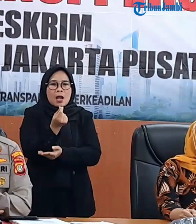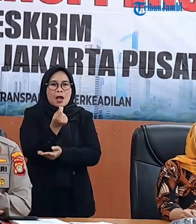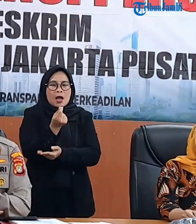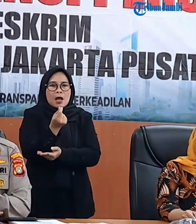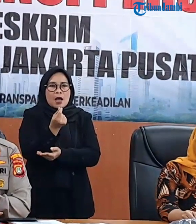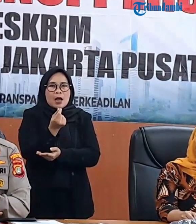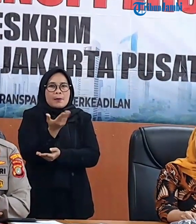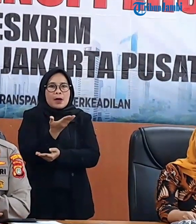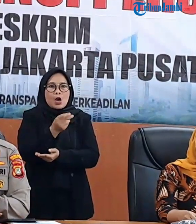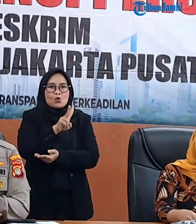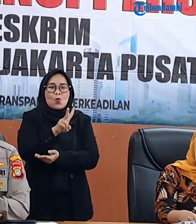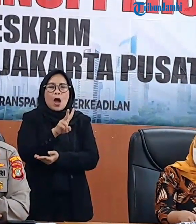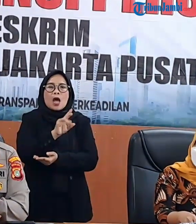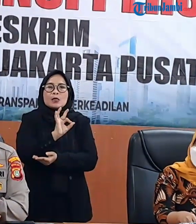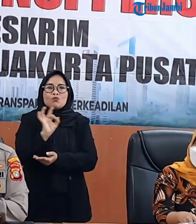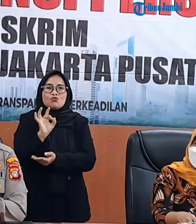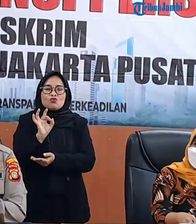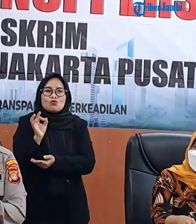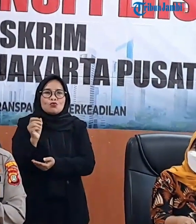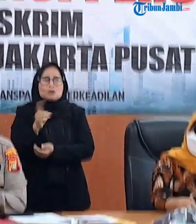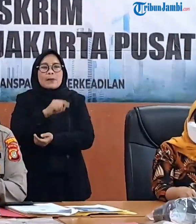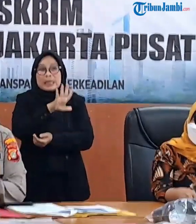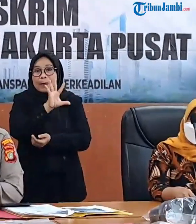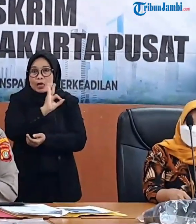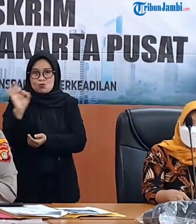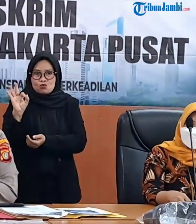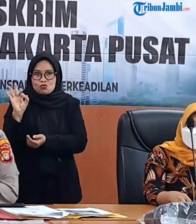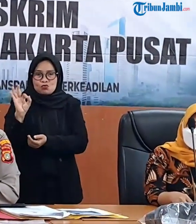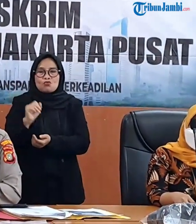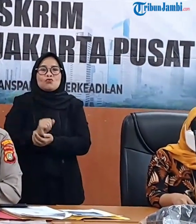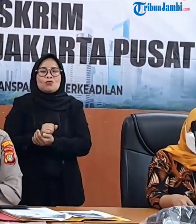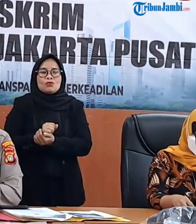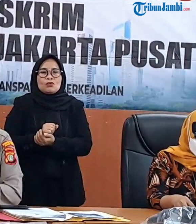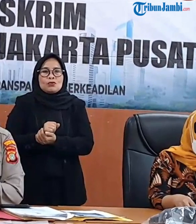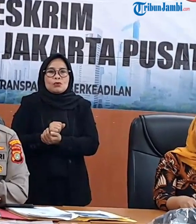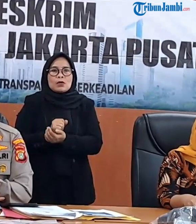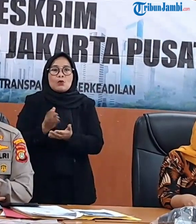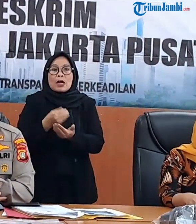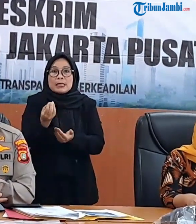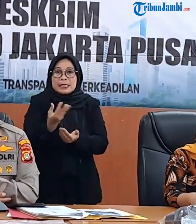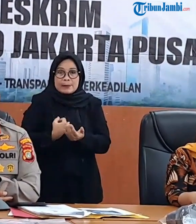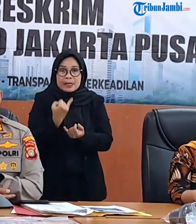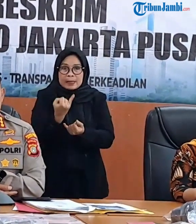antara Rp2.000 sampai dengan Rp5.000 dan juga diiming-iming dengan